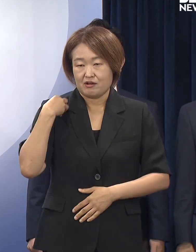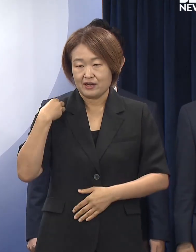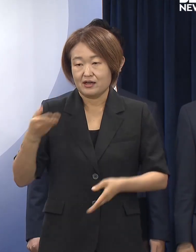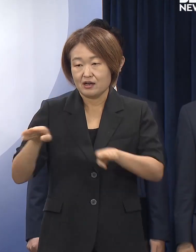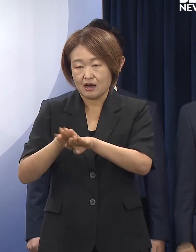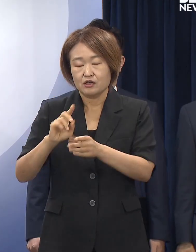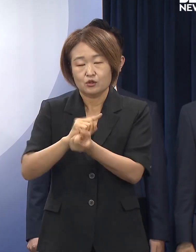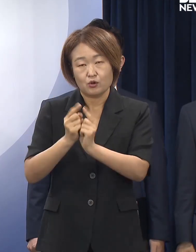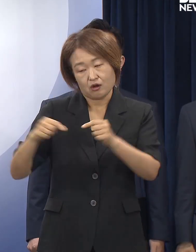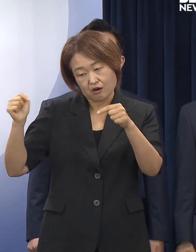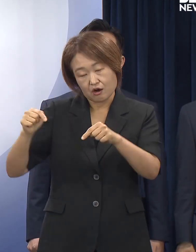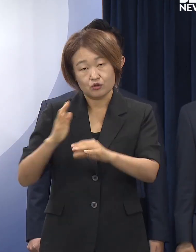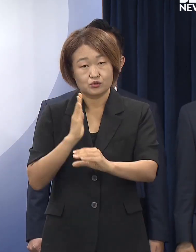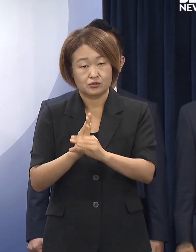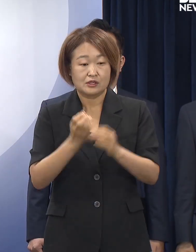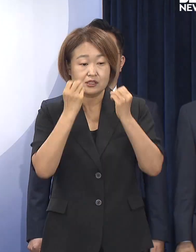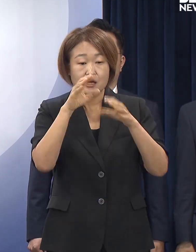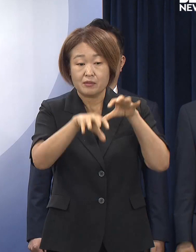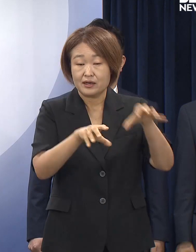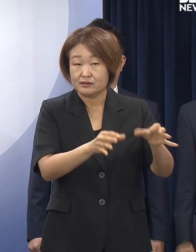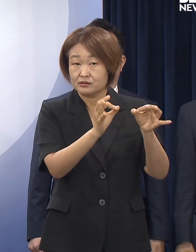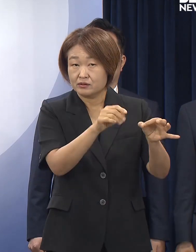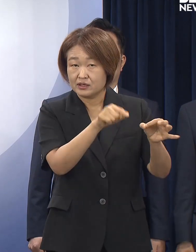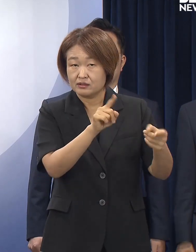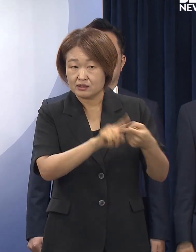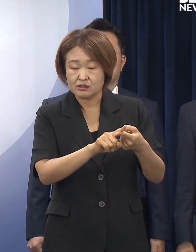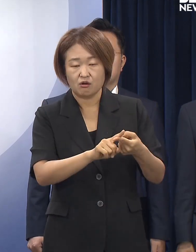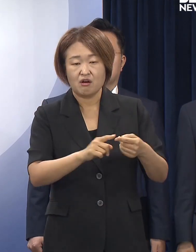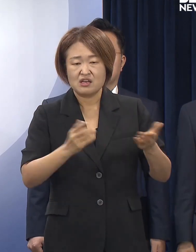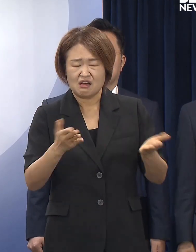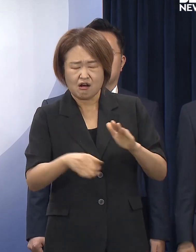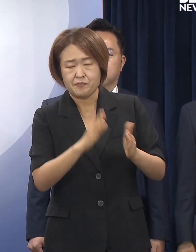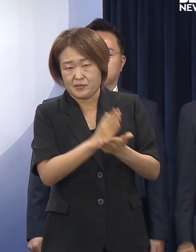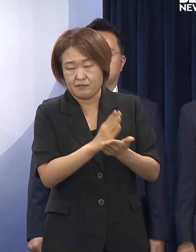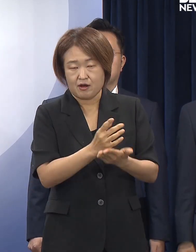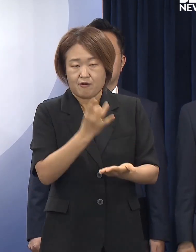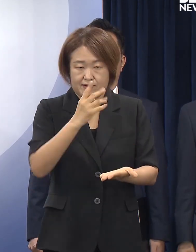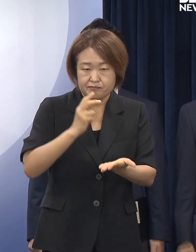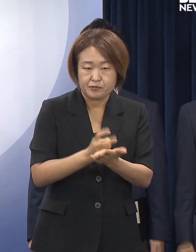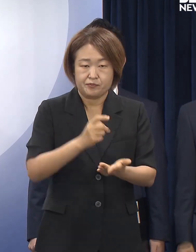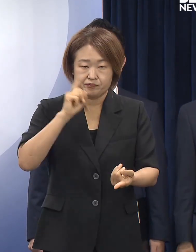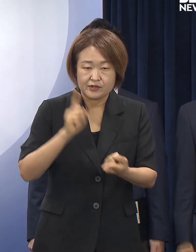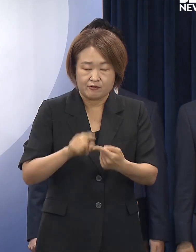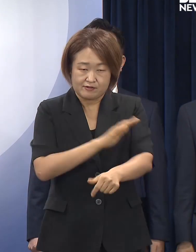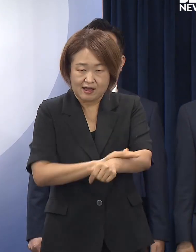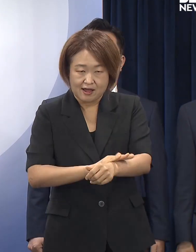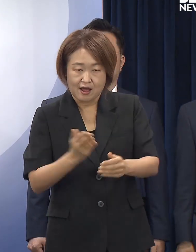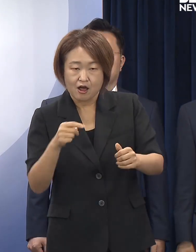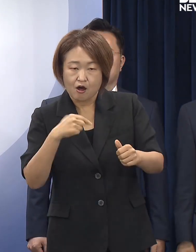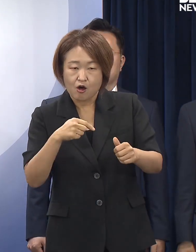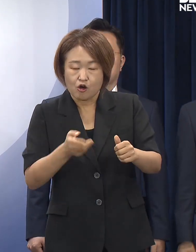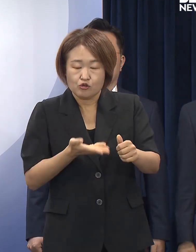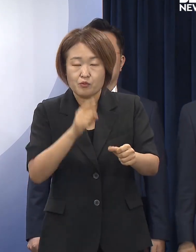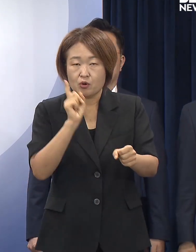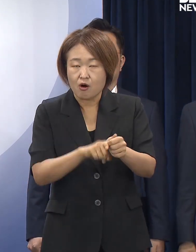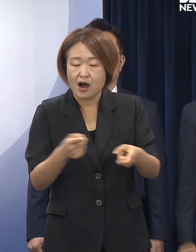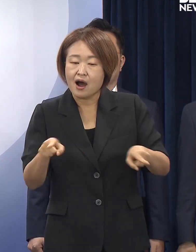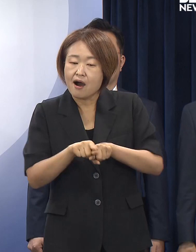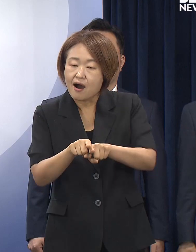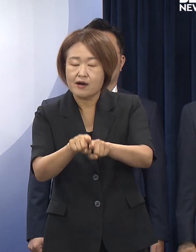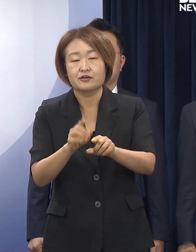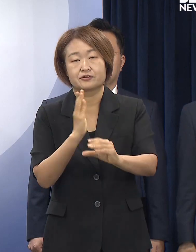있으며 새마을금고에 대한 건전성 규제도 보조를 맞추고 있습니다.